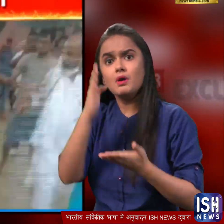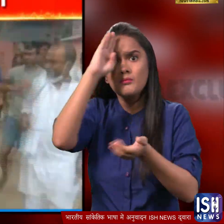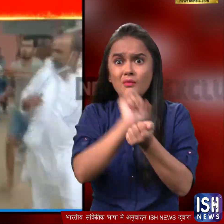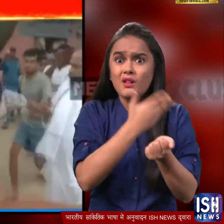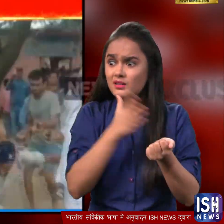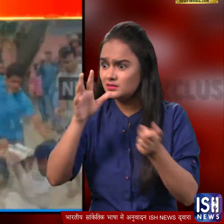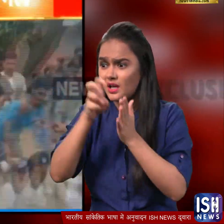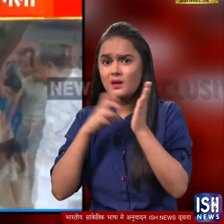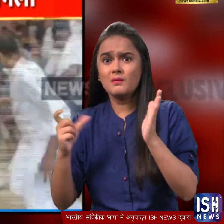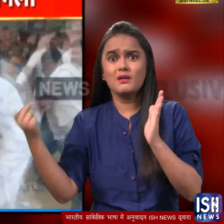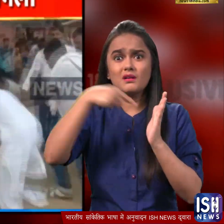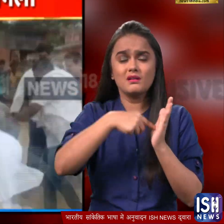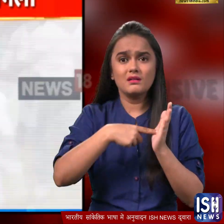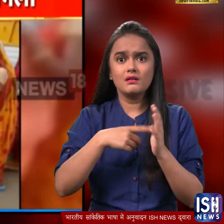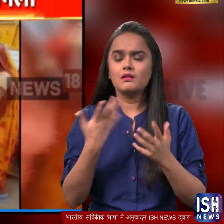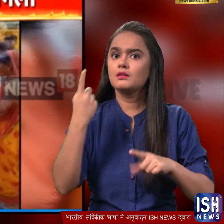की।